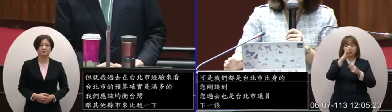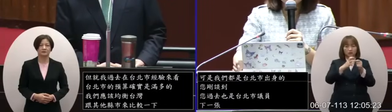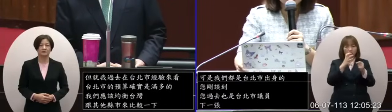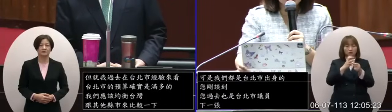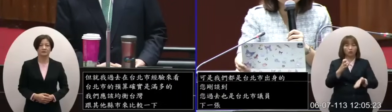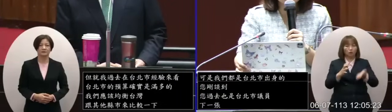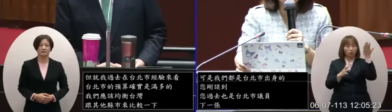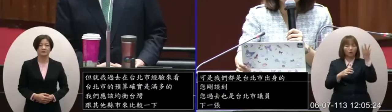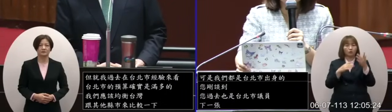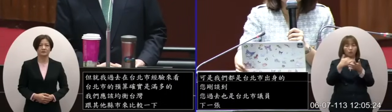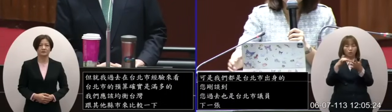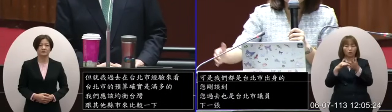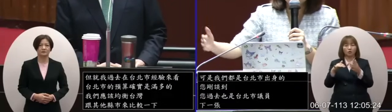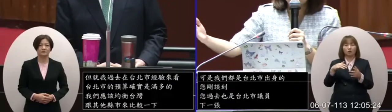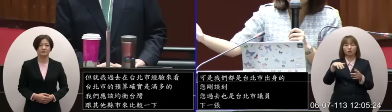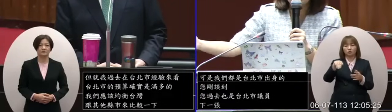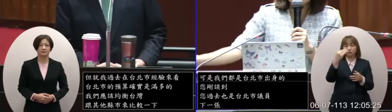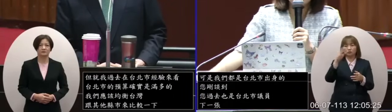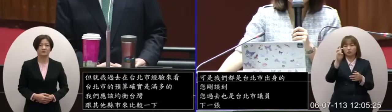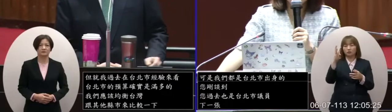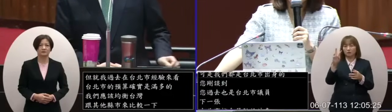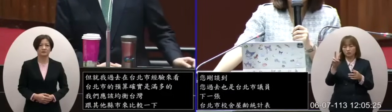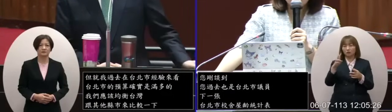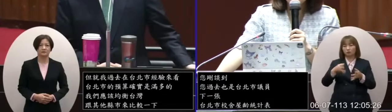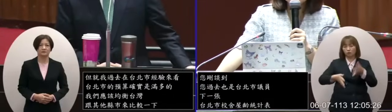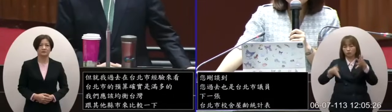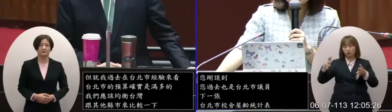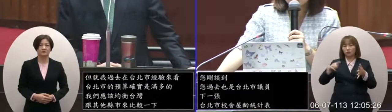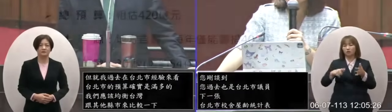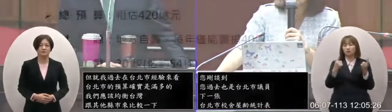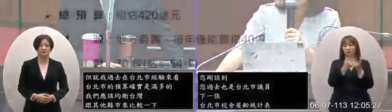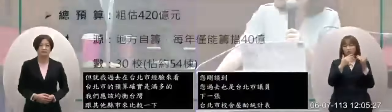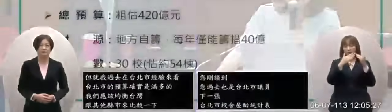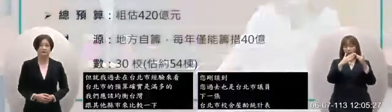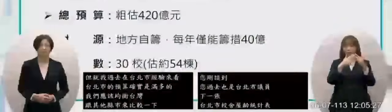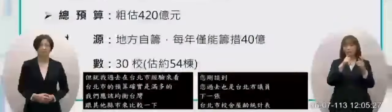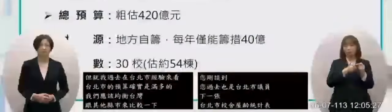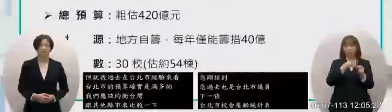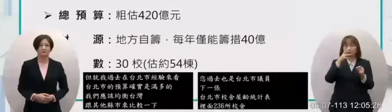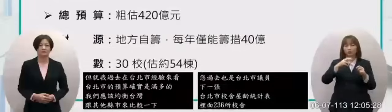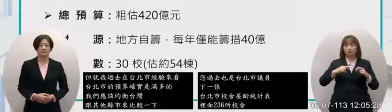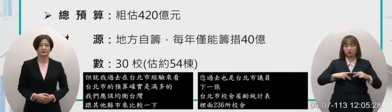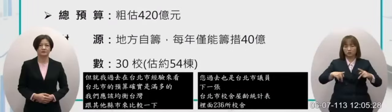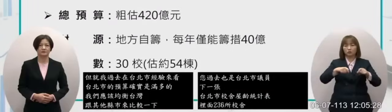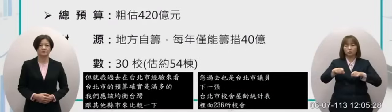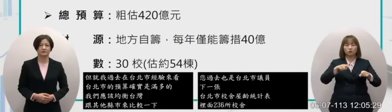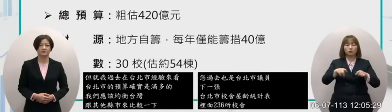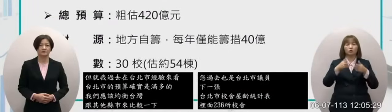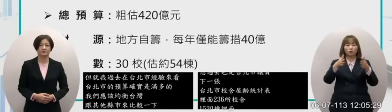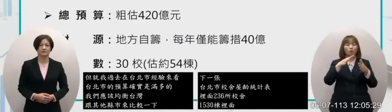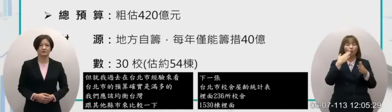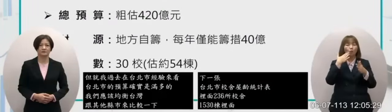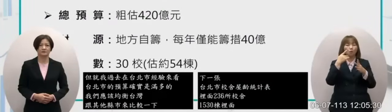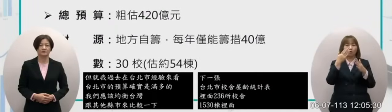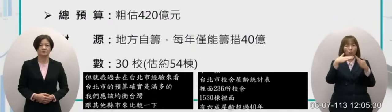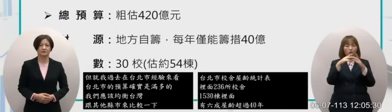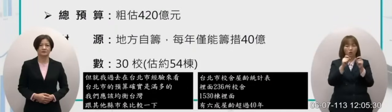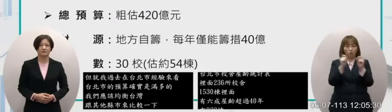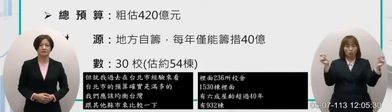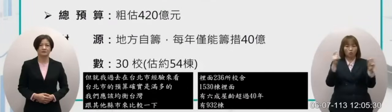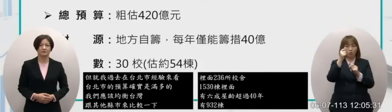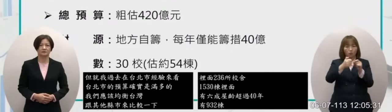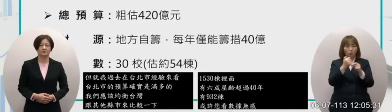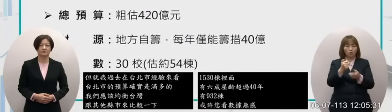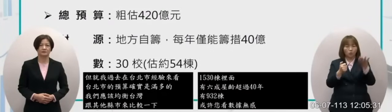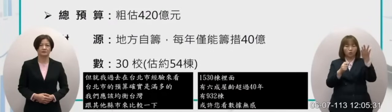932栋。或许您看这个数据没有感觉，但我们看下一个，台北市的校舍改建计划里面，屋龄超过50年的，过